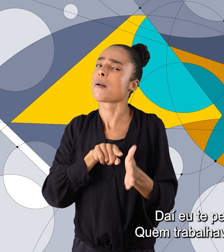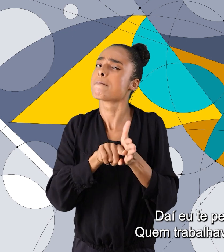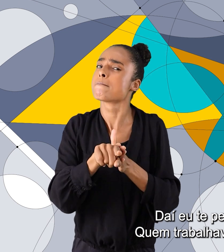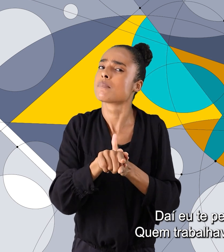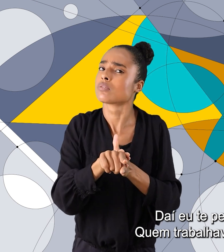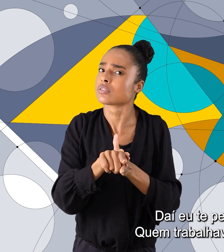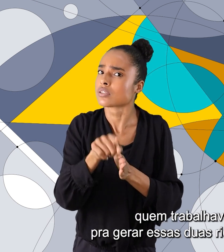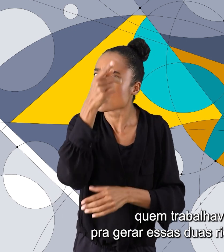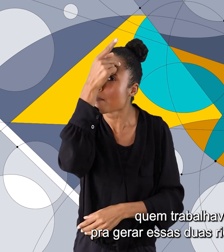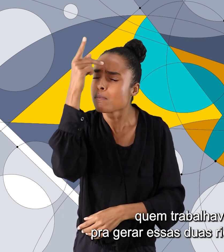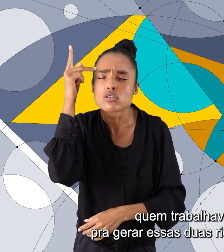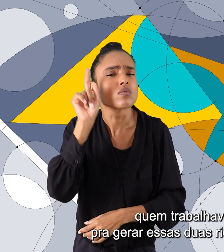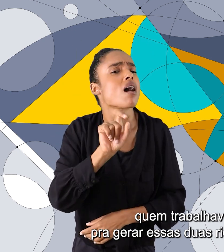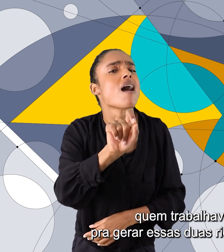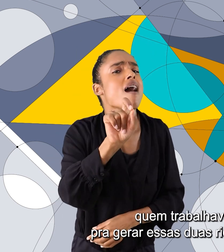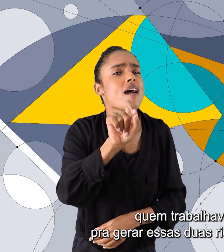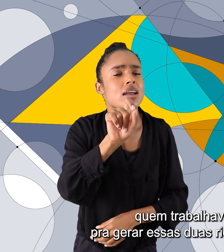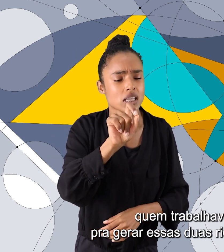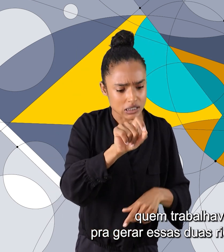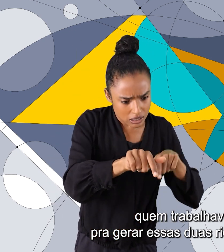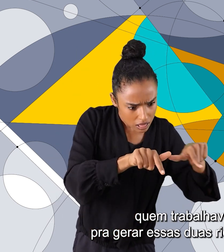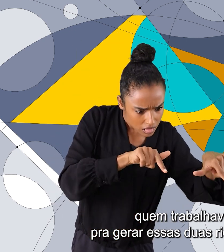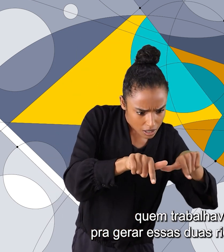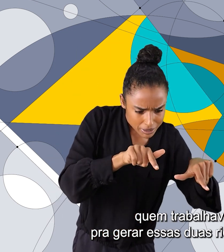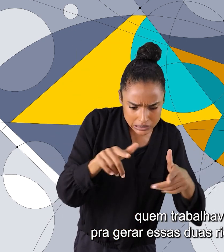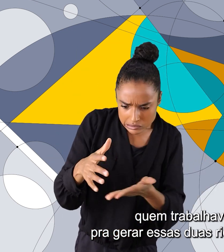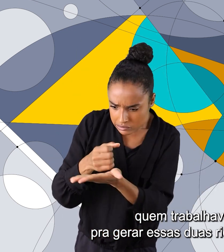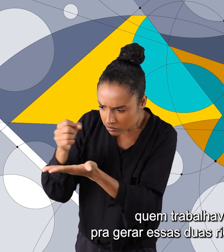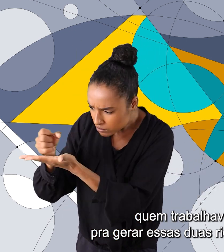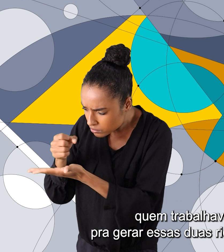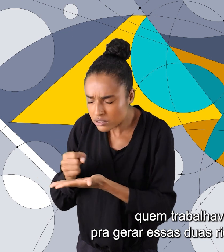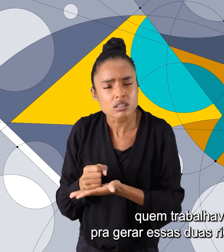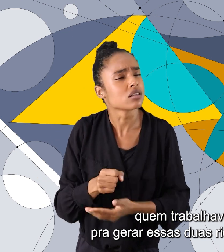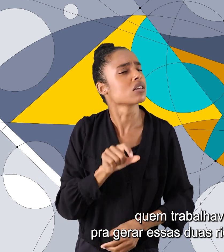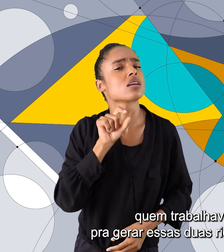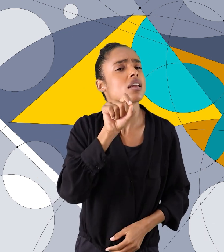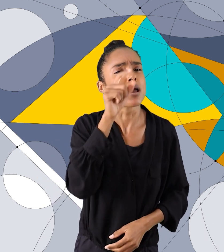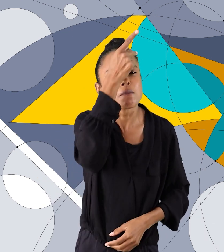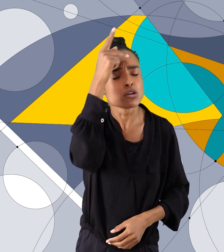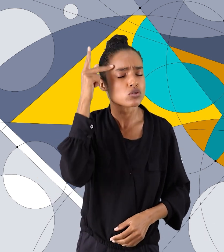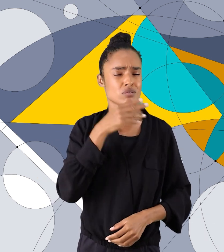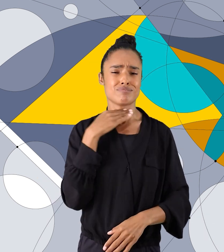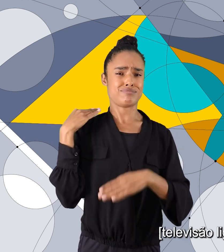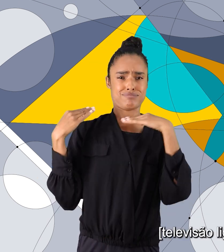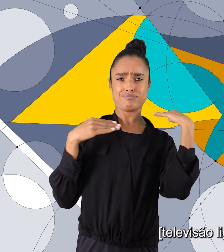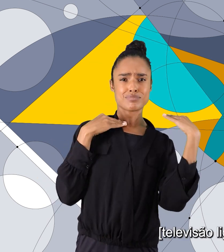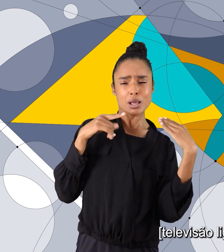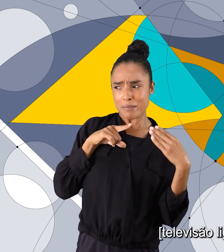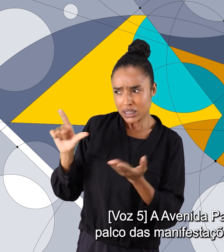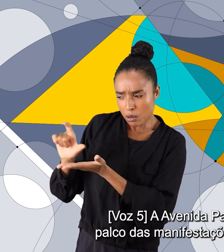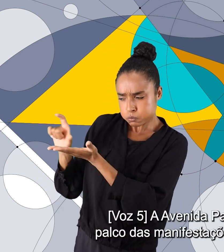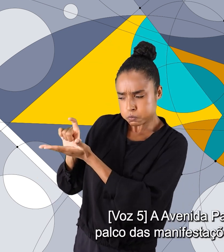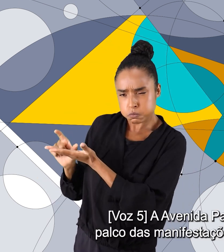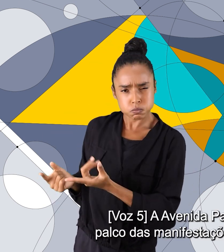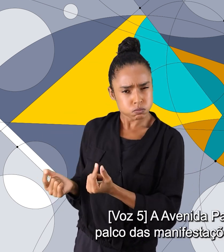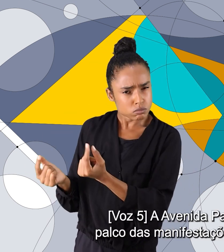trabalhava e colhia, quem trabalhava e morria para gerar essas 2 riquezas nacionais? A